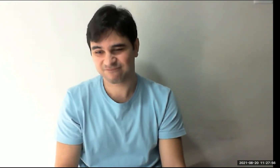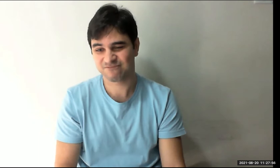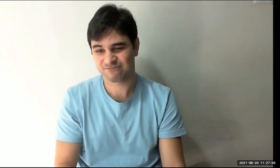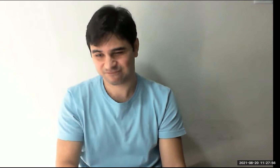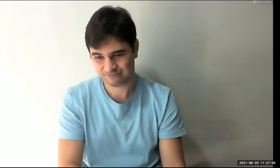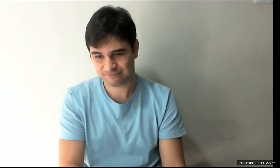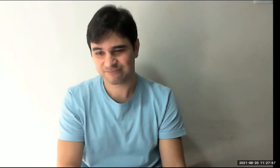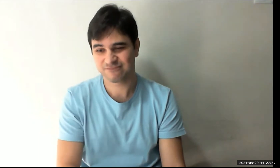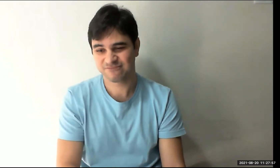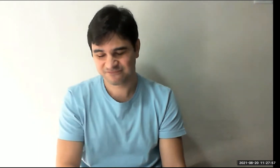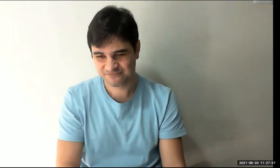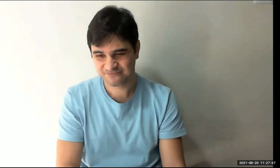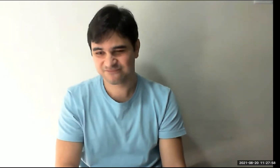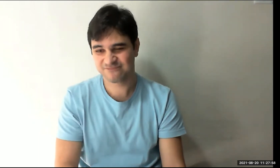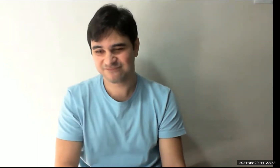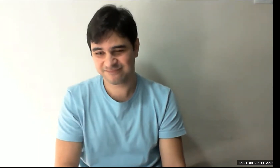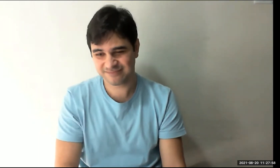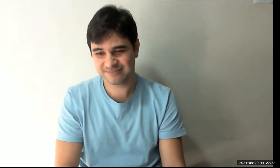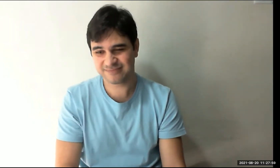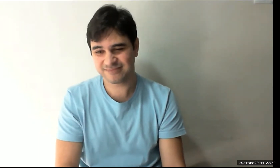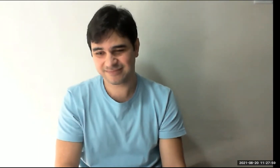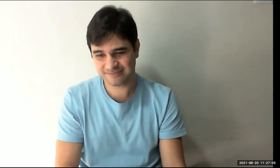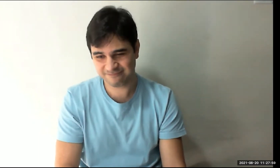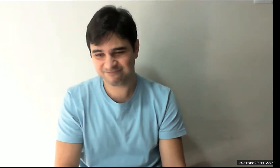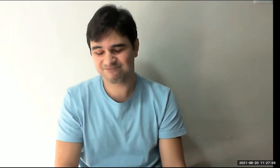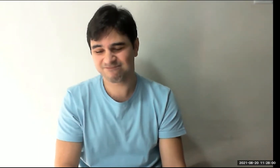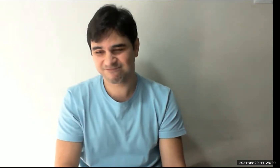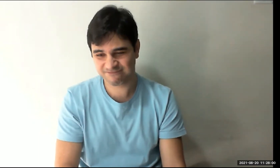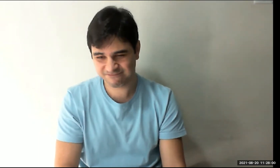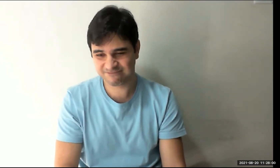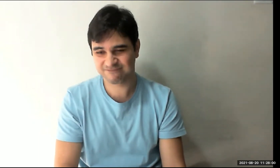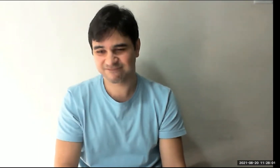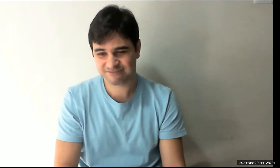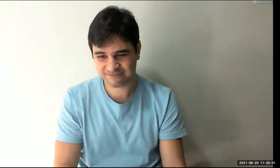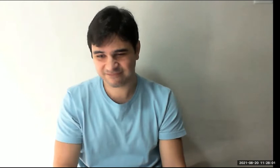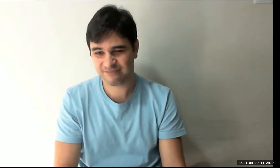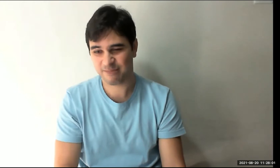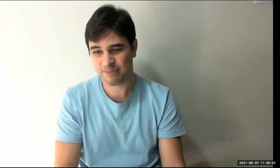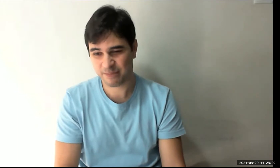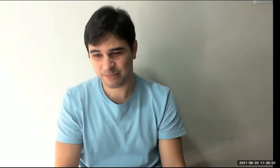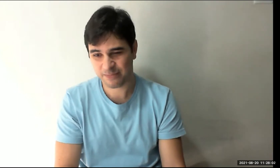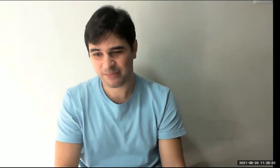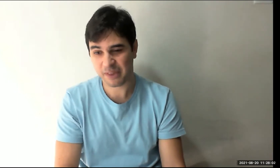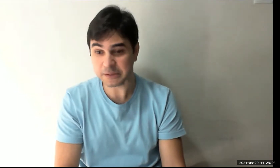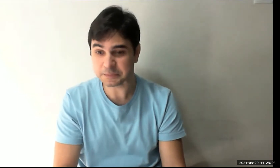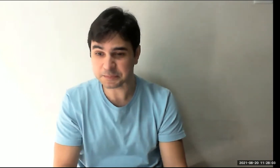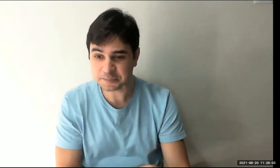sim. Estamos trabalhando dentro desse espaço, estamos no Rio de Janeiro, e creio que tomara, né, que no futuro você